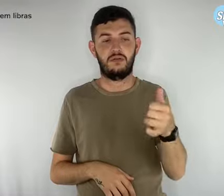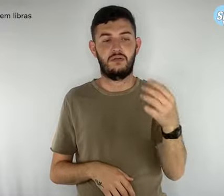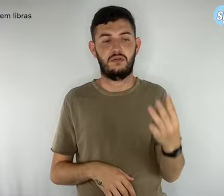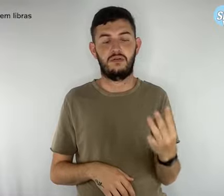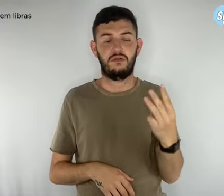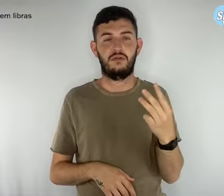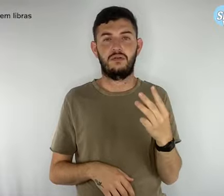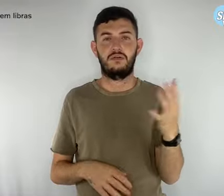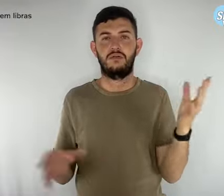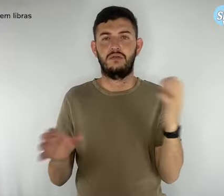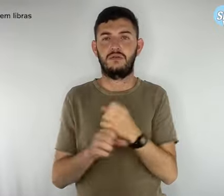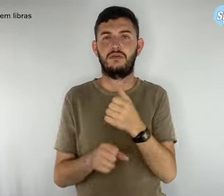9.712.913,